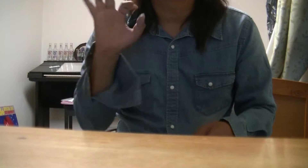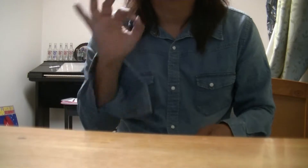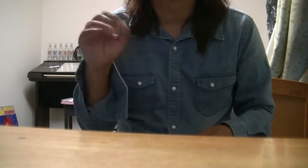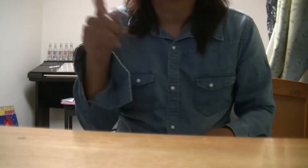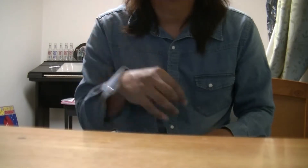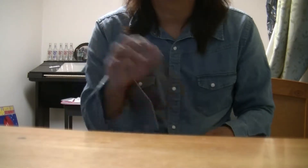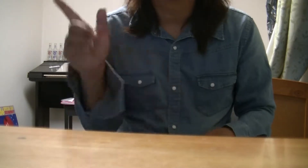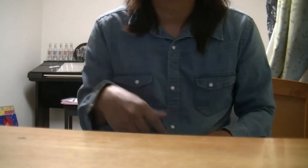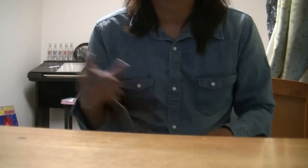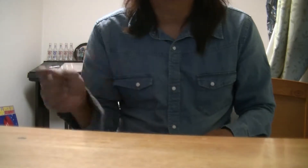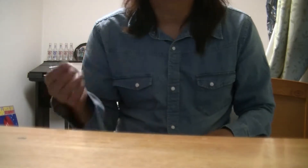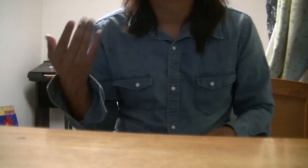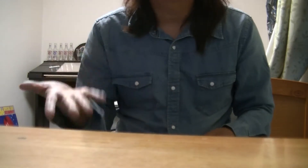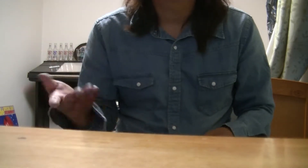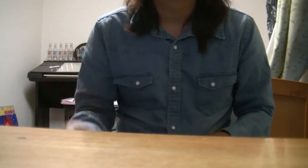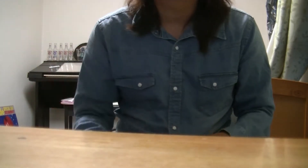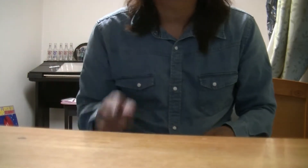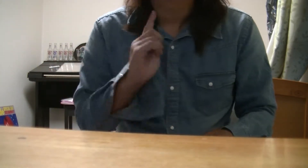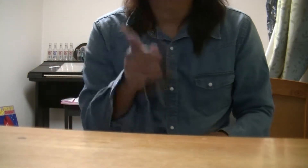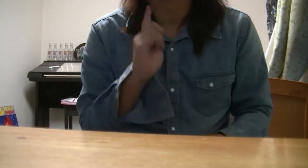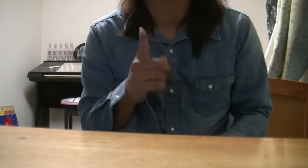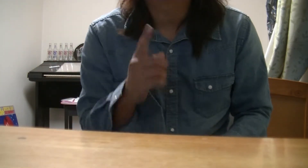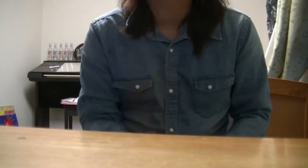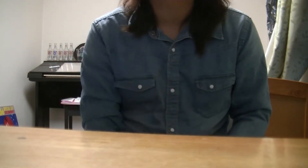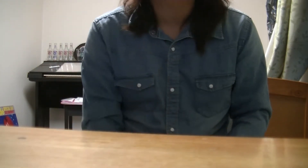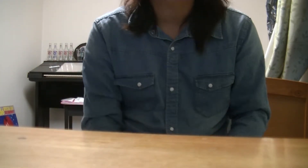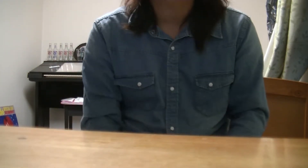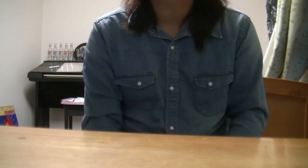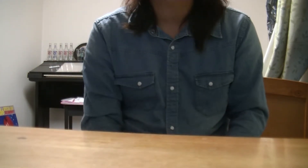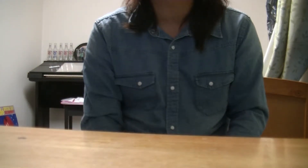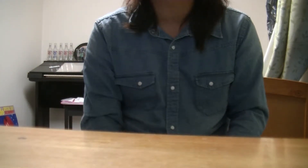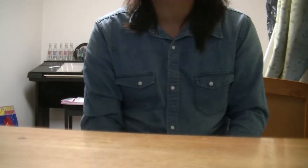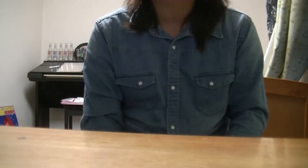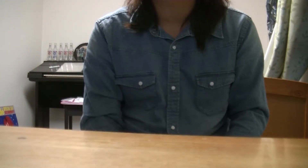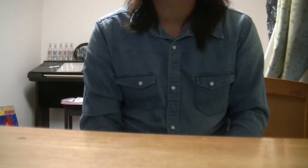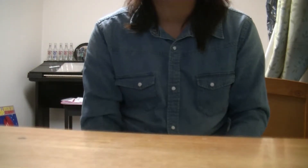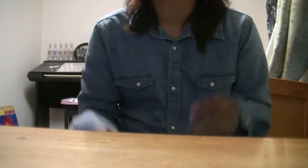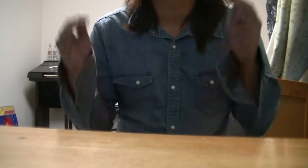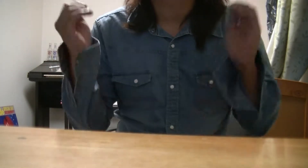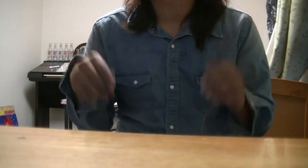思います。はっきり言います。ちょっと若旦那と飲む前に出てきて